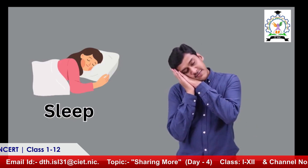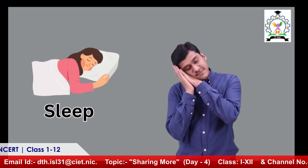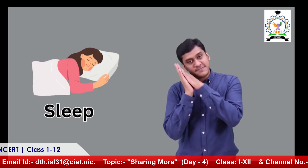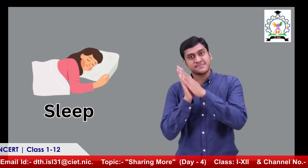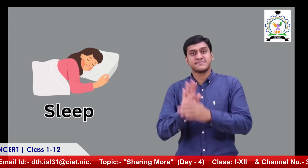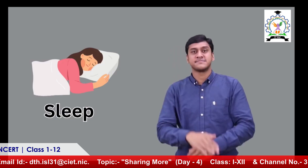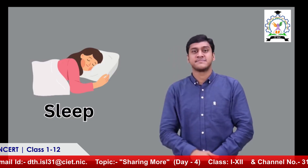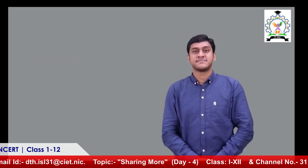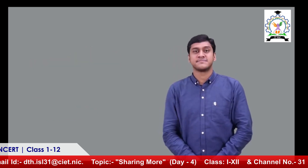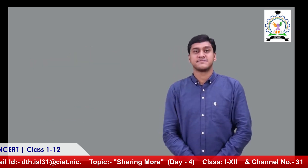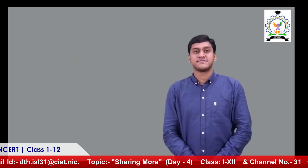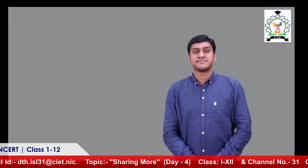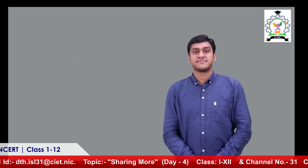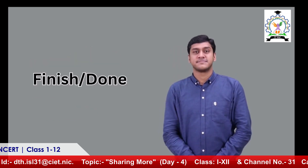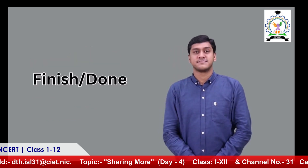सोना,